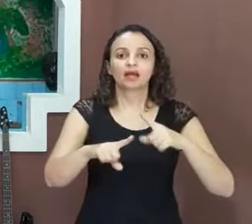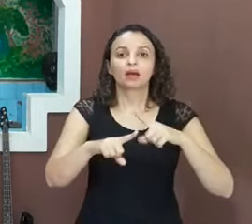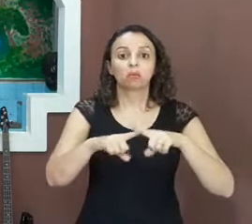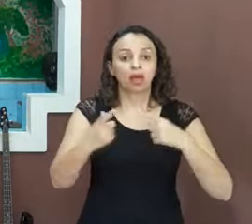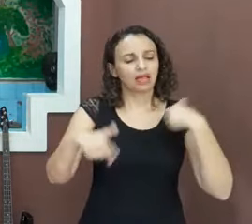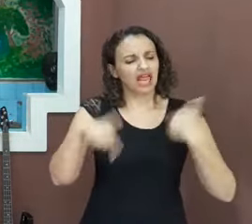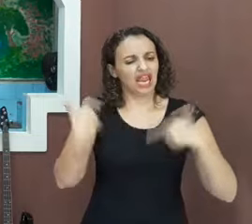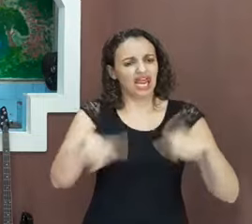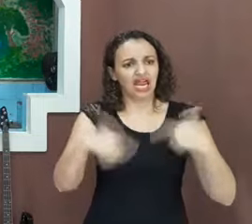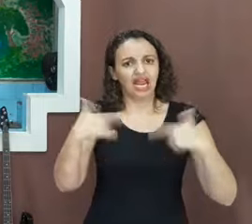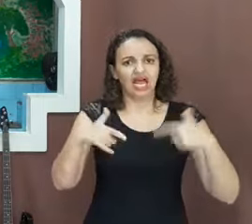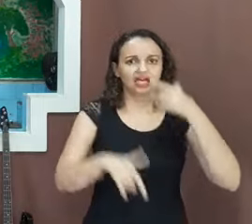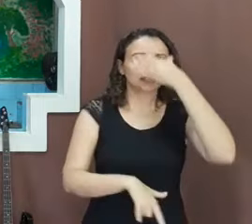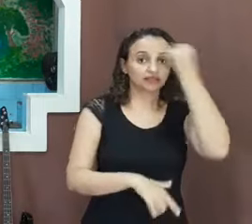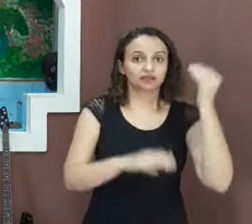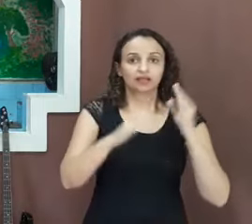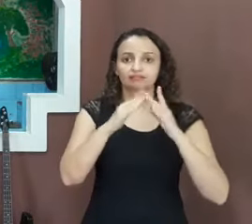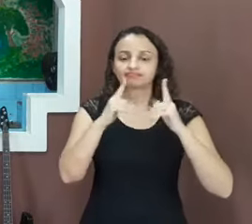Cuidado.